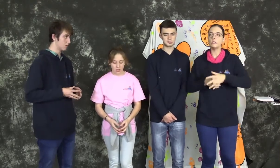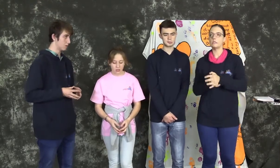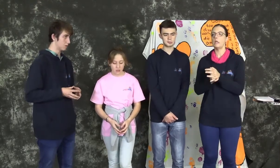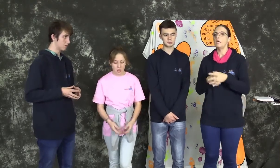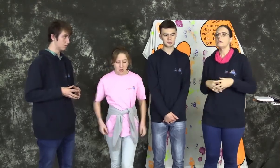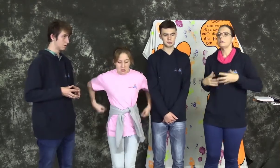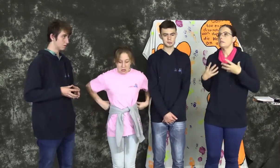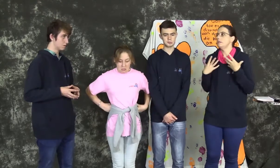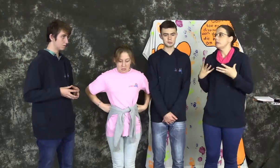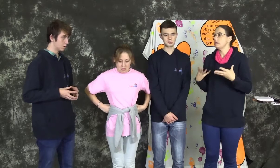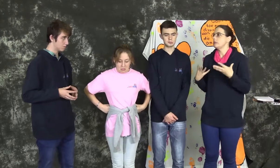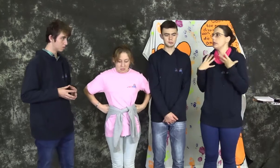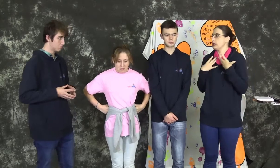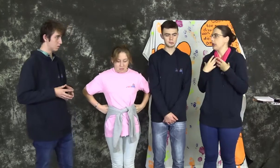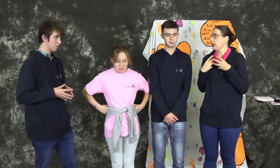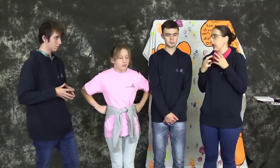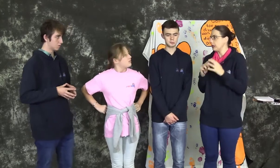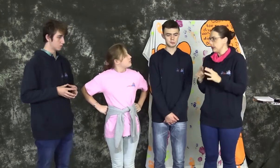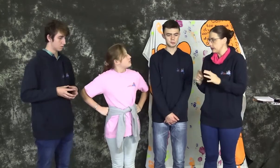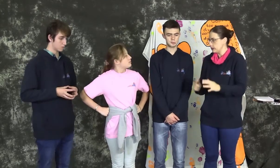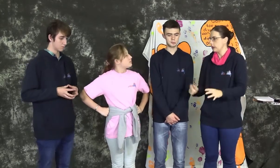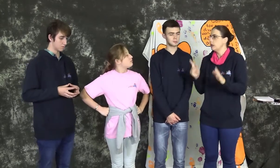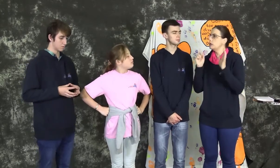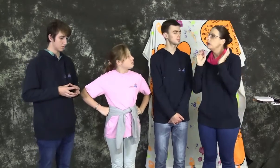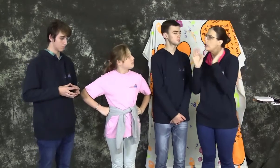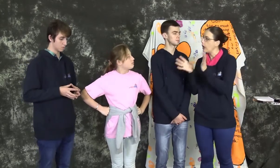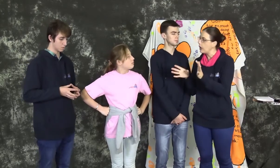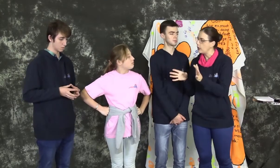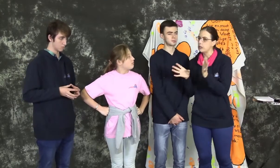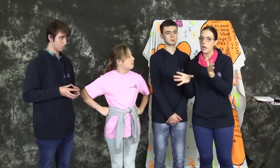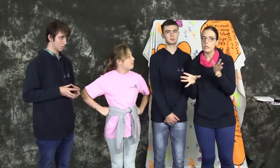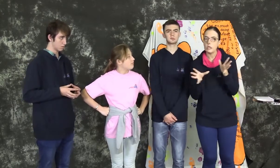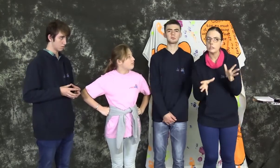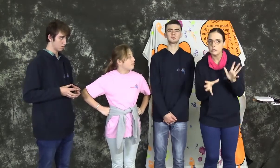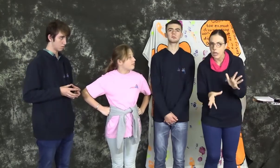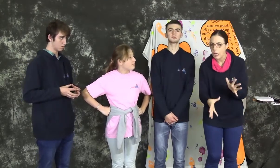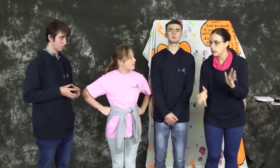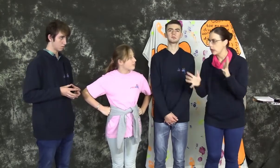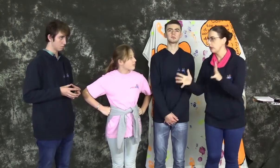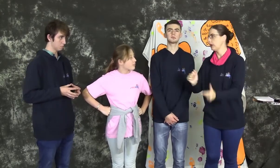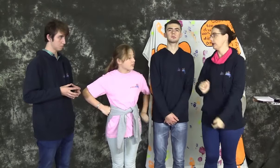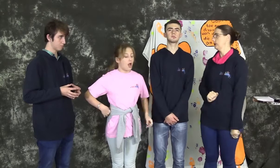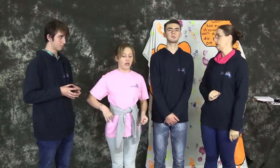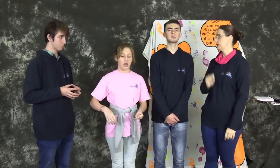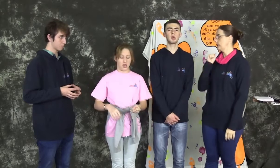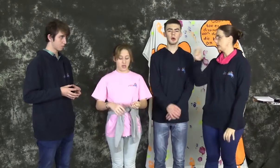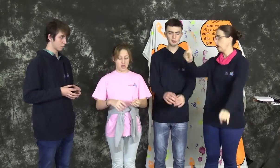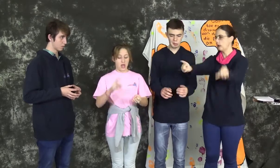ons of wil iets doen of sê dat ons weet gaan nie reg wees nie, dan begin ons stel in pikkewyne. Oh, hoeveel